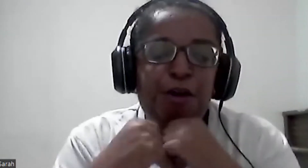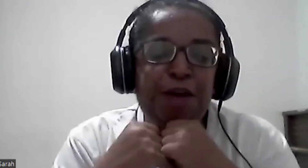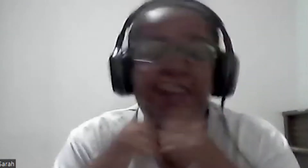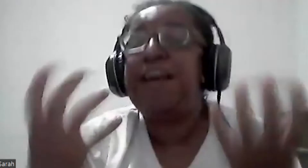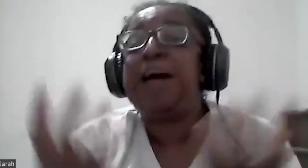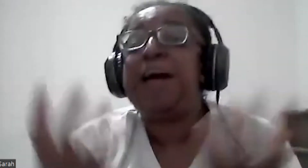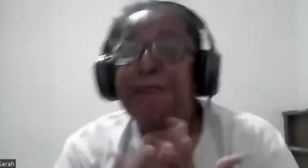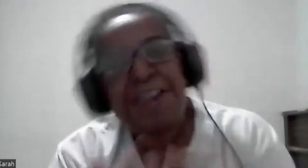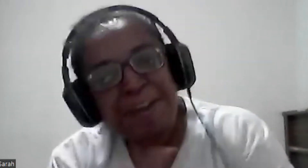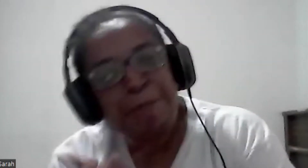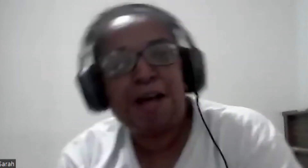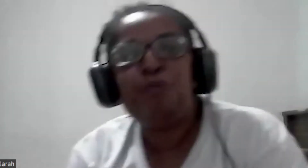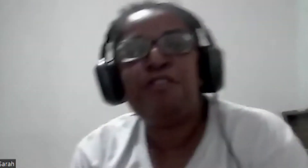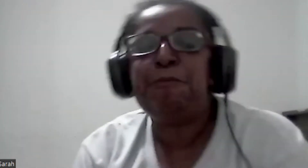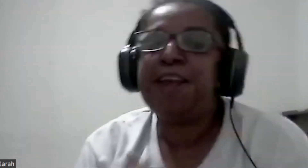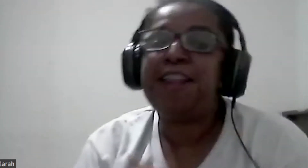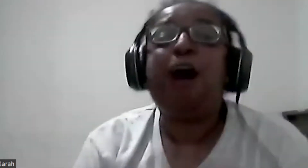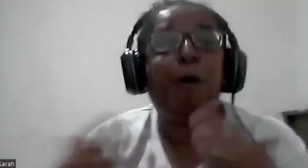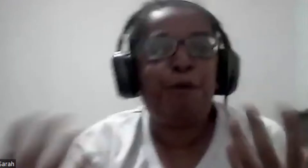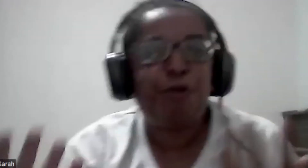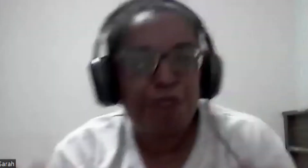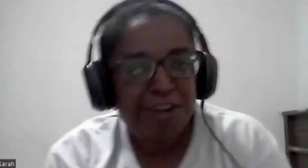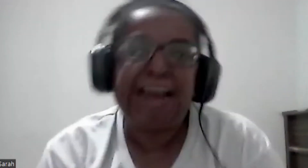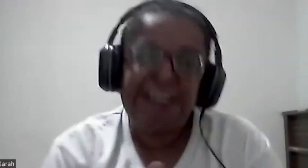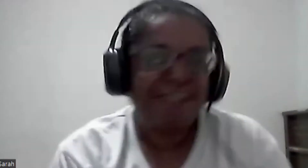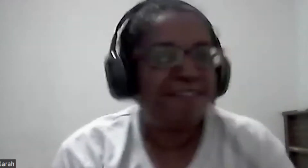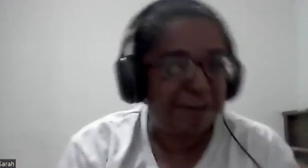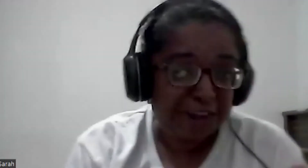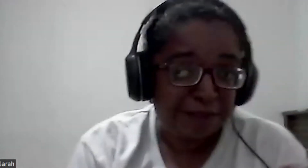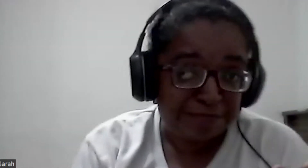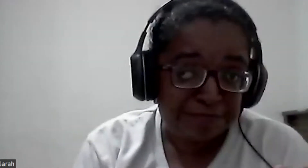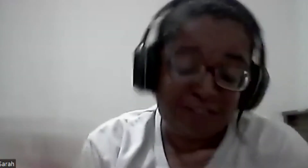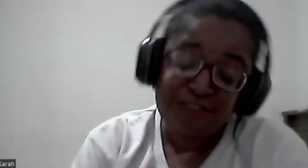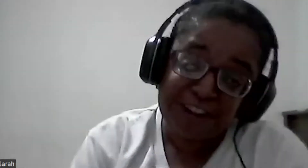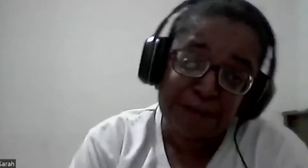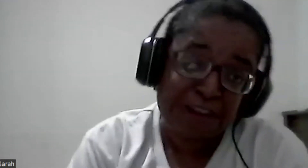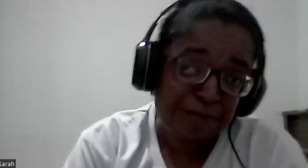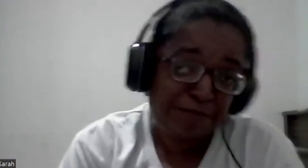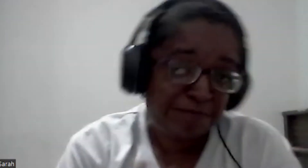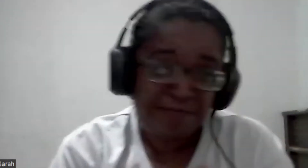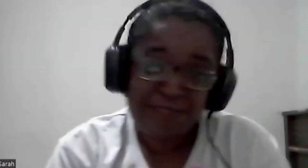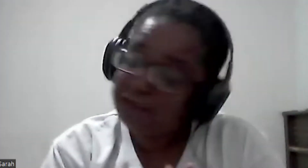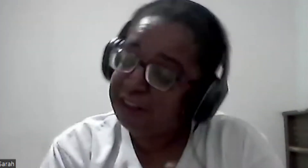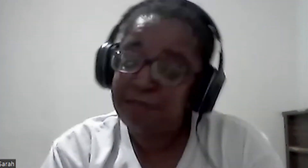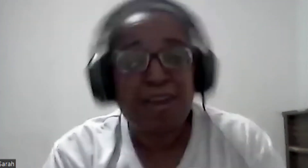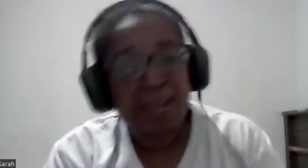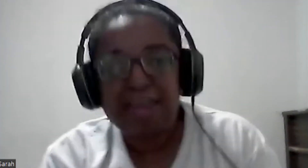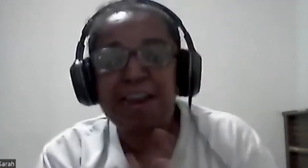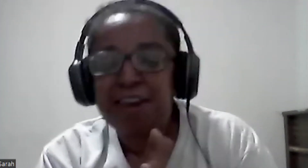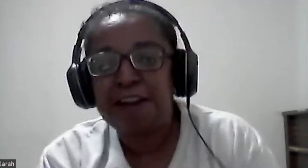as ferramentas em mãos, mas a oportunidade não tem, infelizmente. Infelizmente, essa é a realidade.